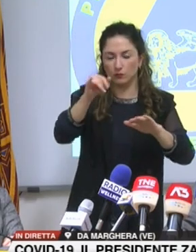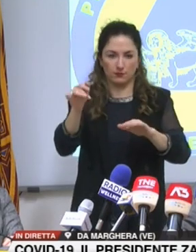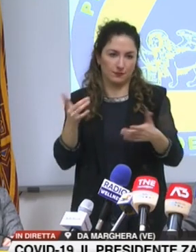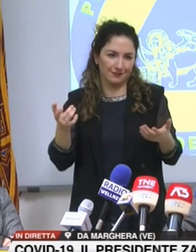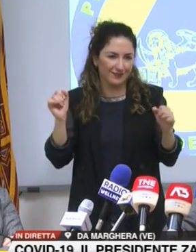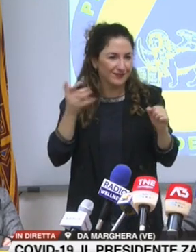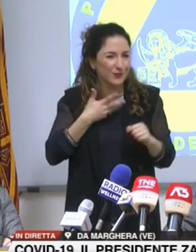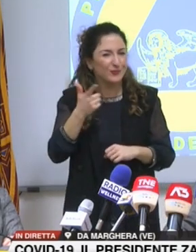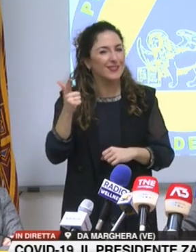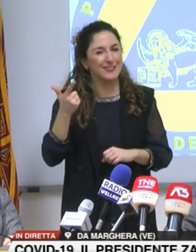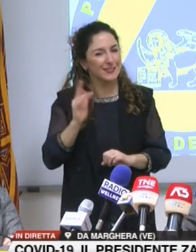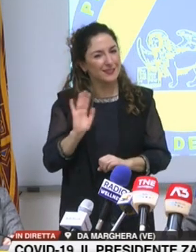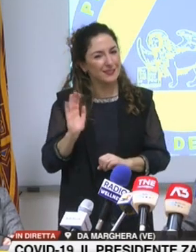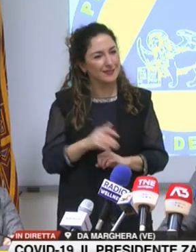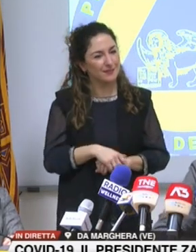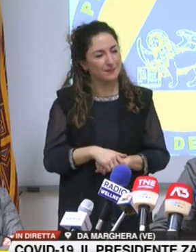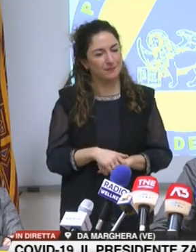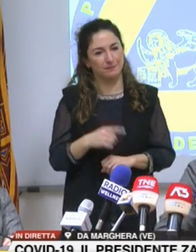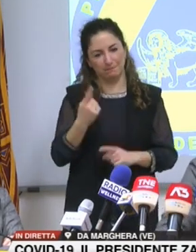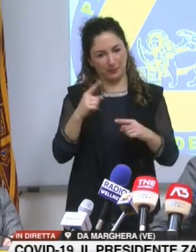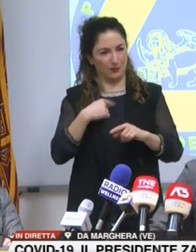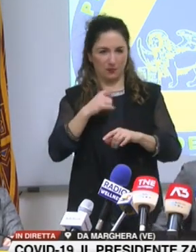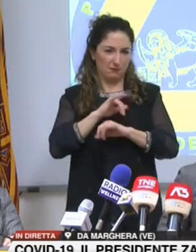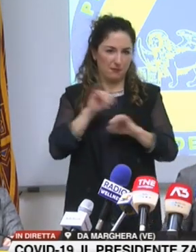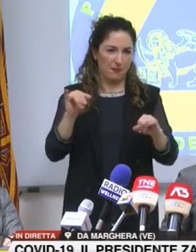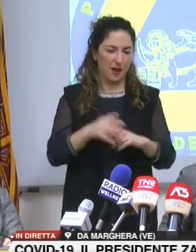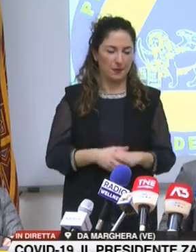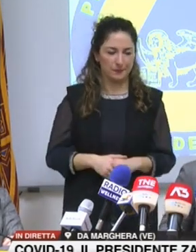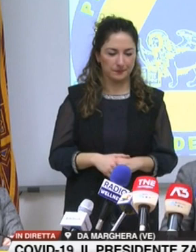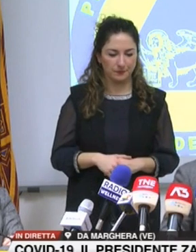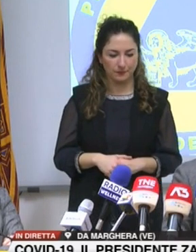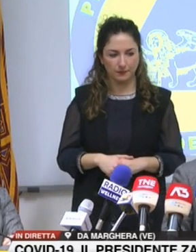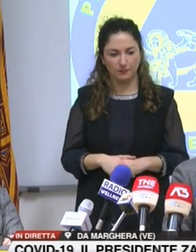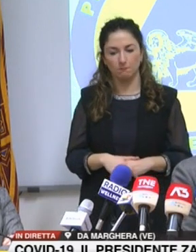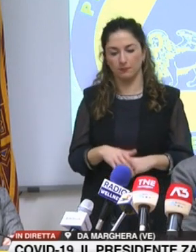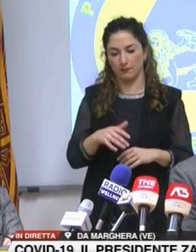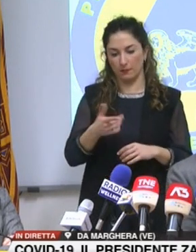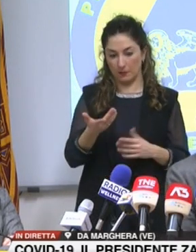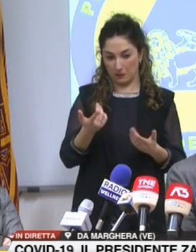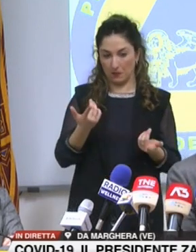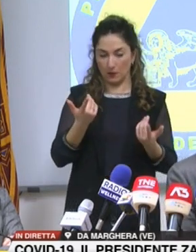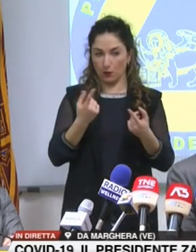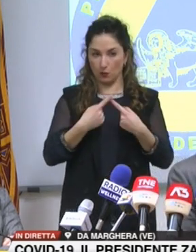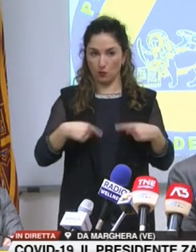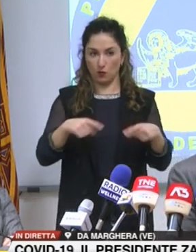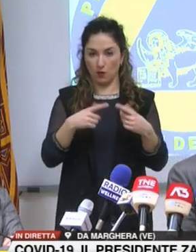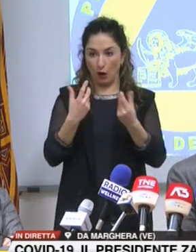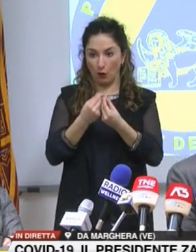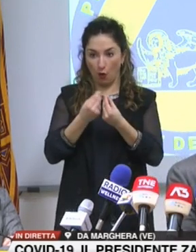cioè non esiste, io non mi metterò mai a fare ste robe. Adesso avremo una riunione tra colleghi, vedremo di